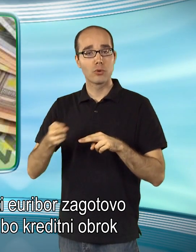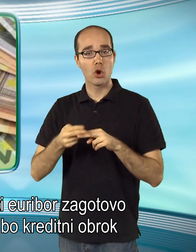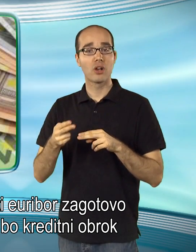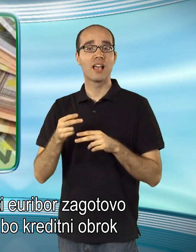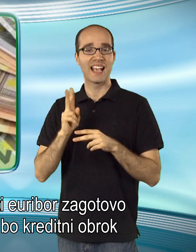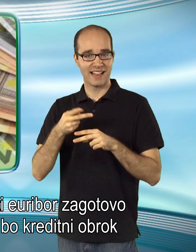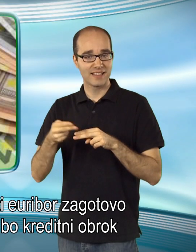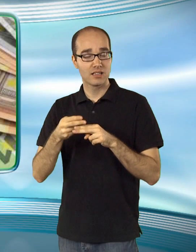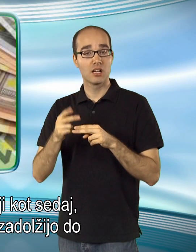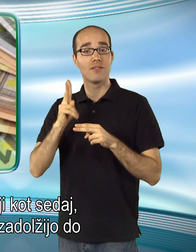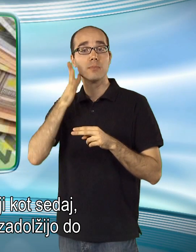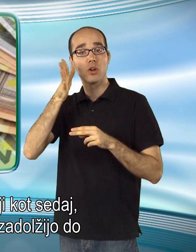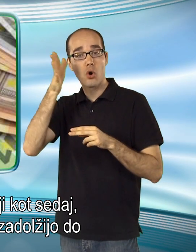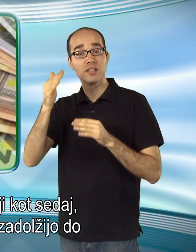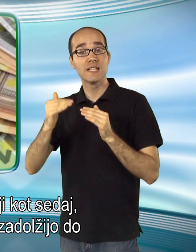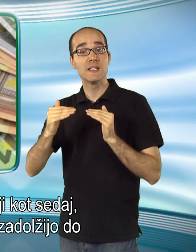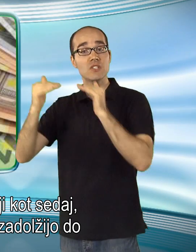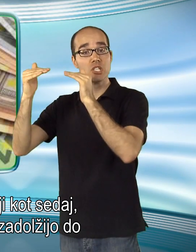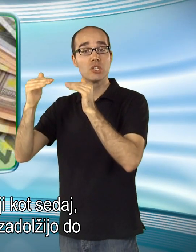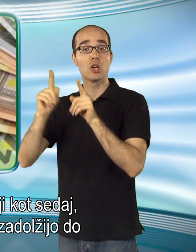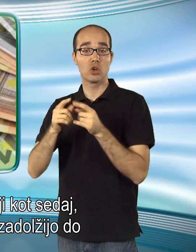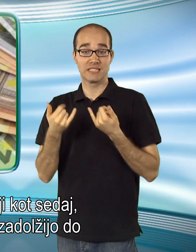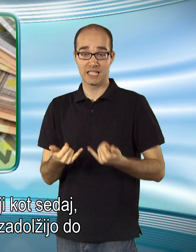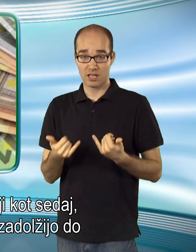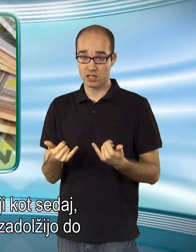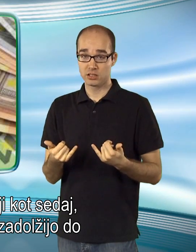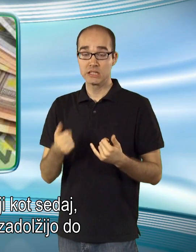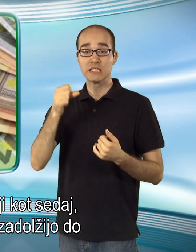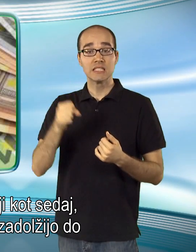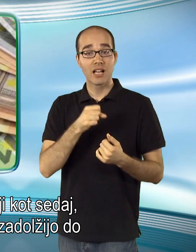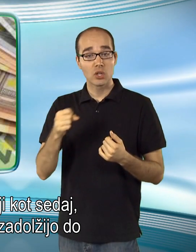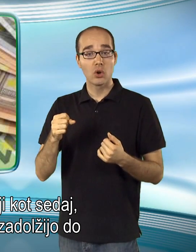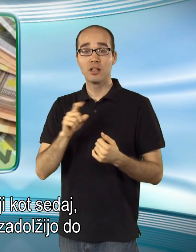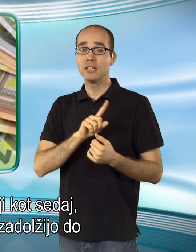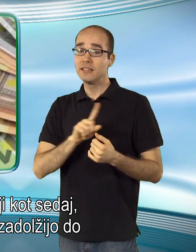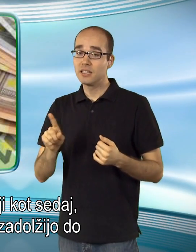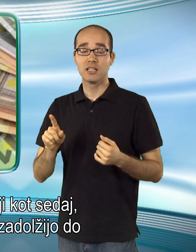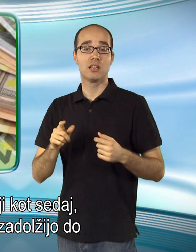svojih finančnih zmožnosti, ampak naj si pustijo nekaj varnostne rezerve, da